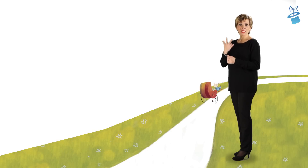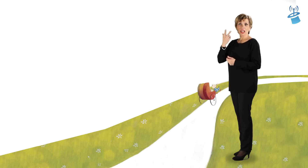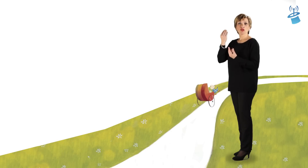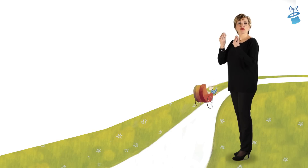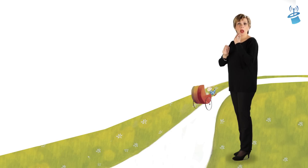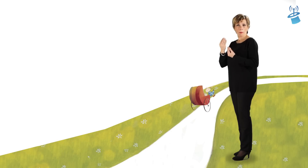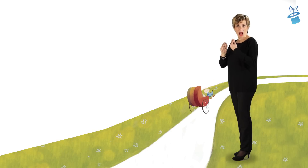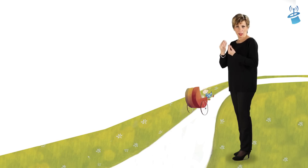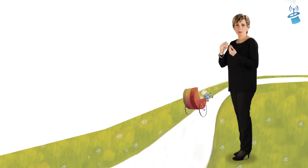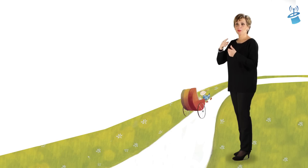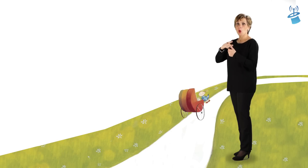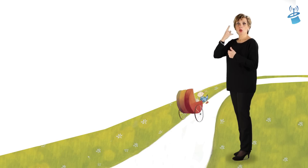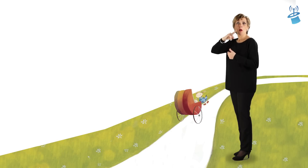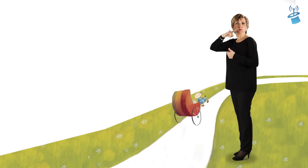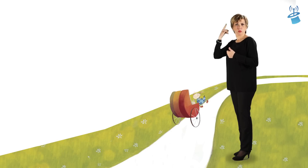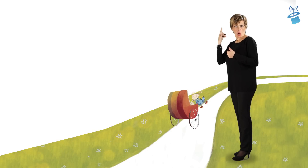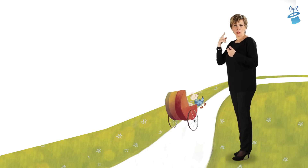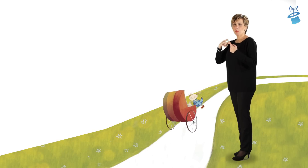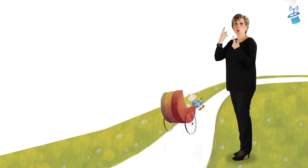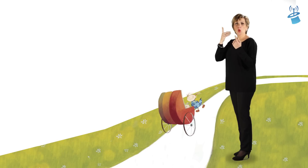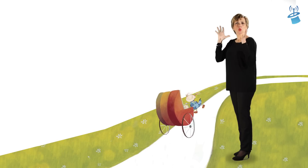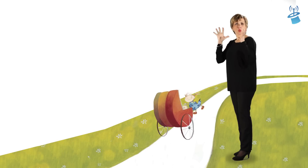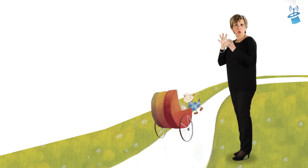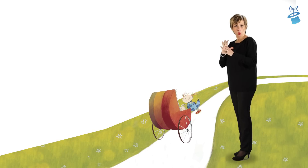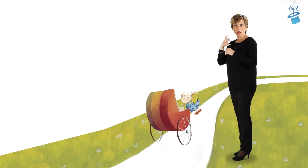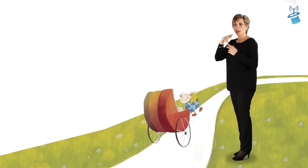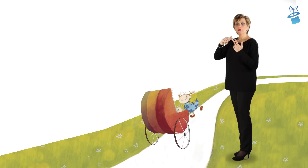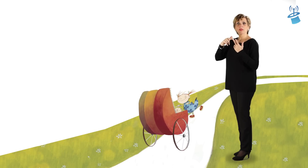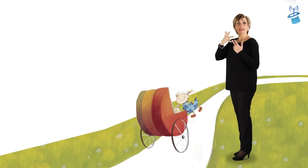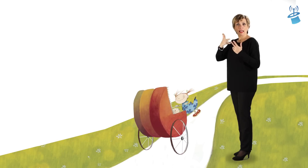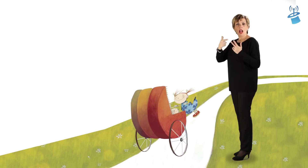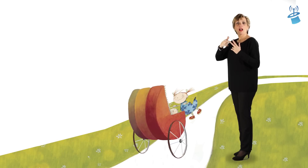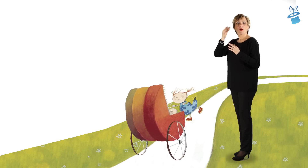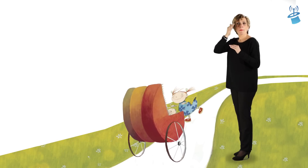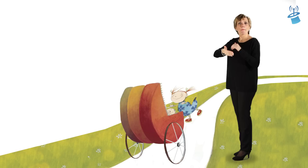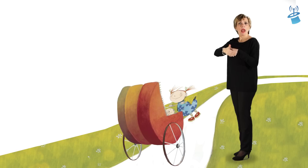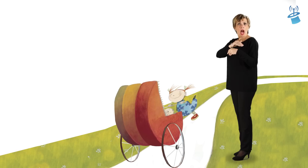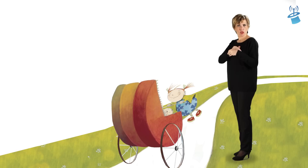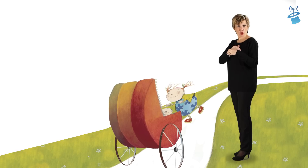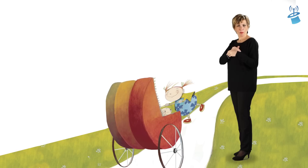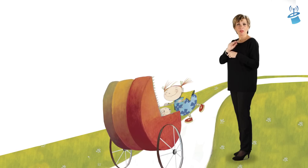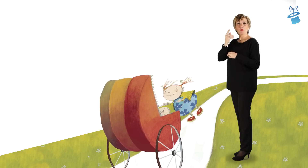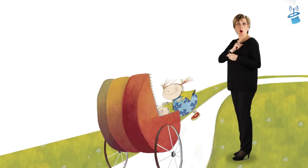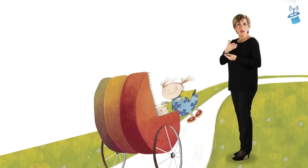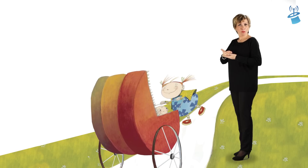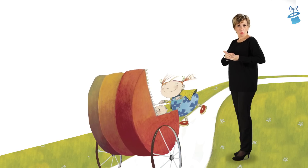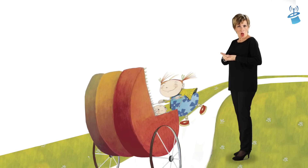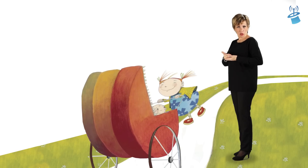Avrò 3 gemelli, uno biondo, uno bruno e l'altro pelato, come il mio